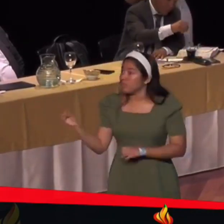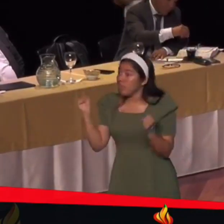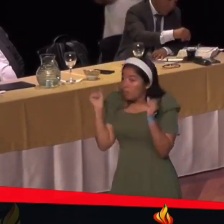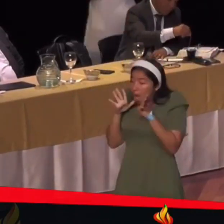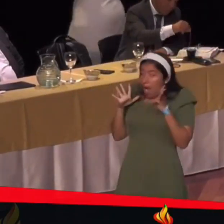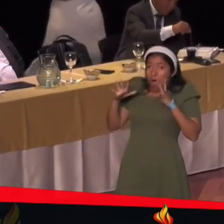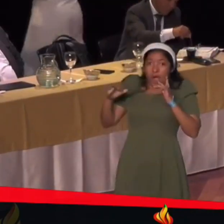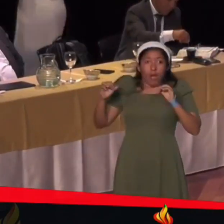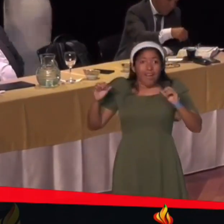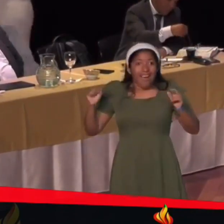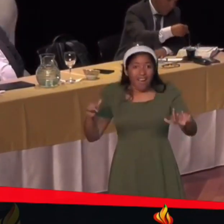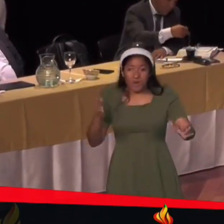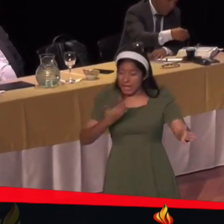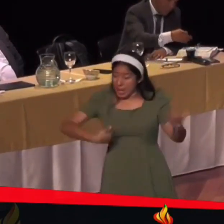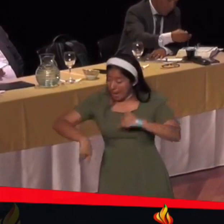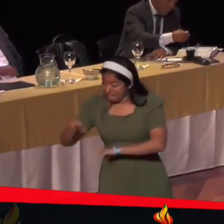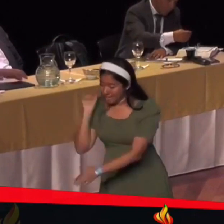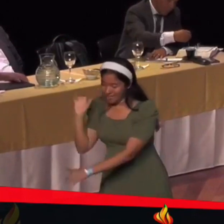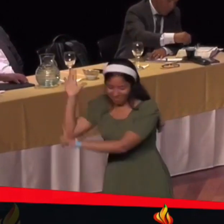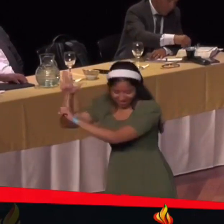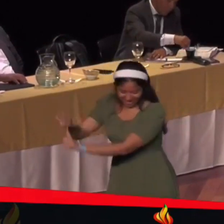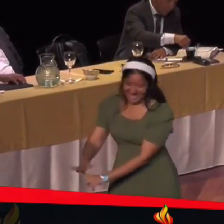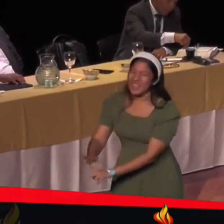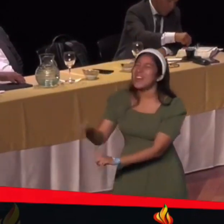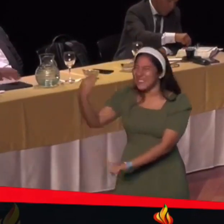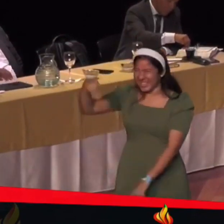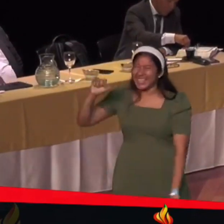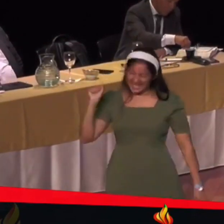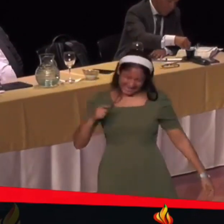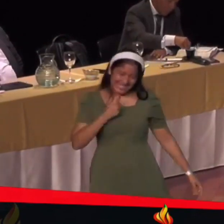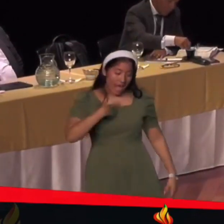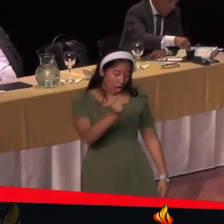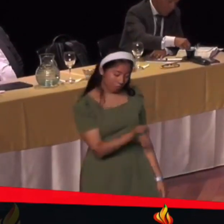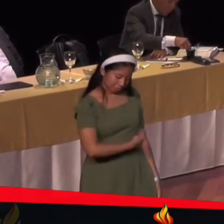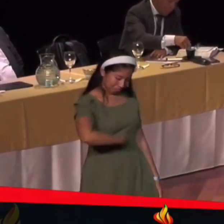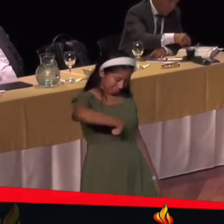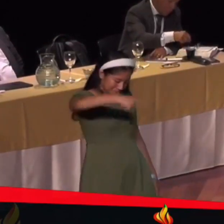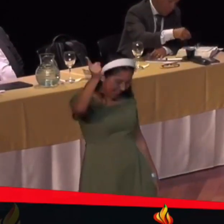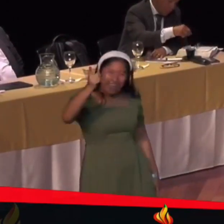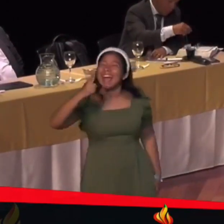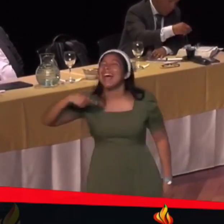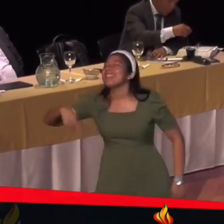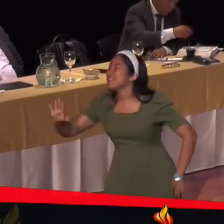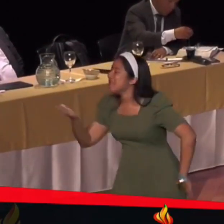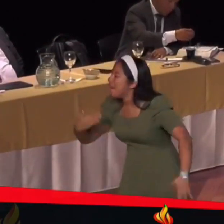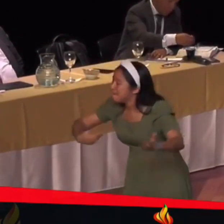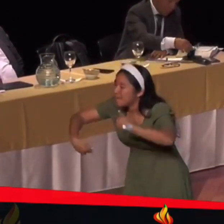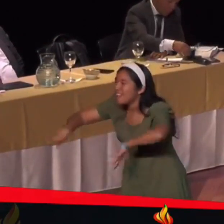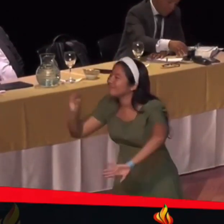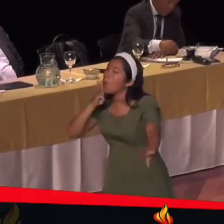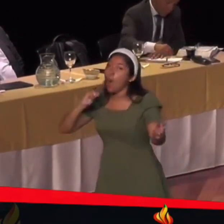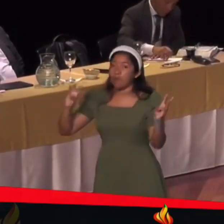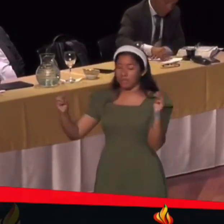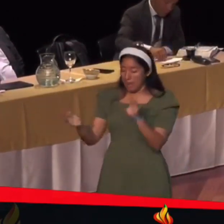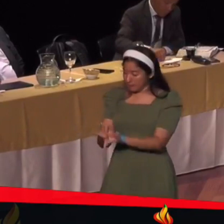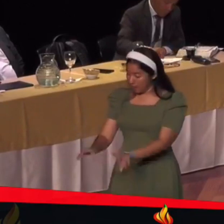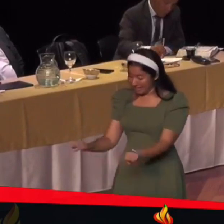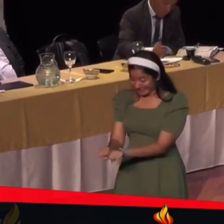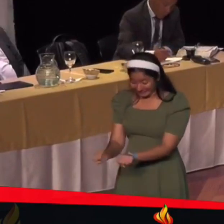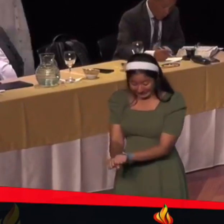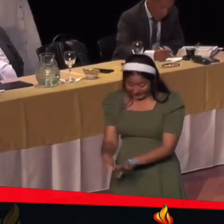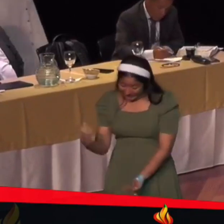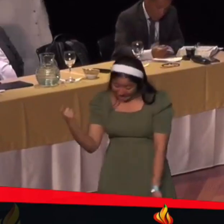lo descalifique, pero Dios lo aprueba. No te sorprendas de aquellos que tienen zapatos rotos en